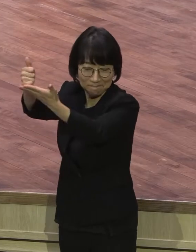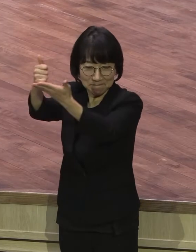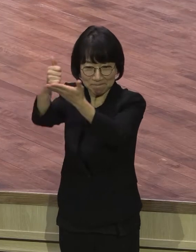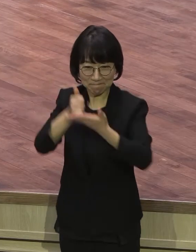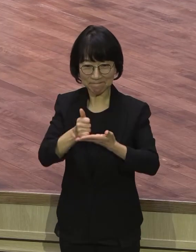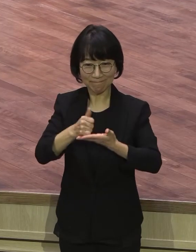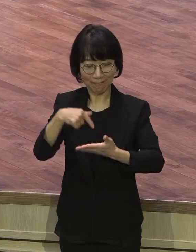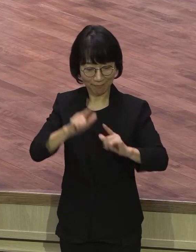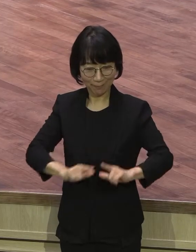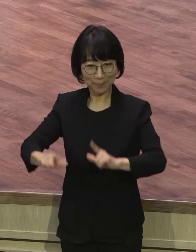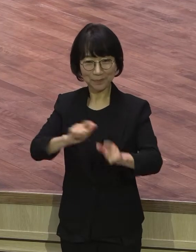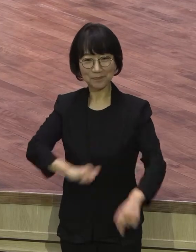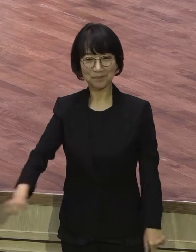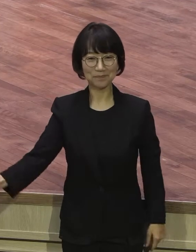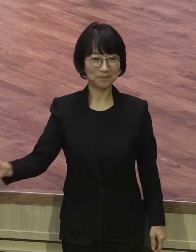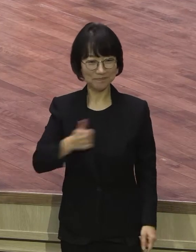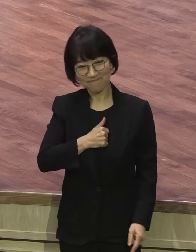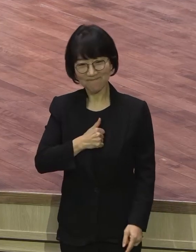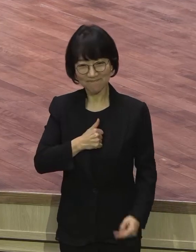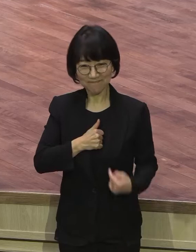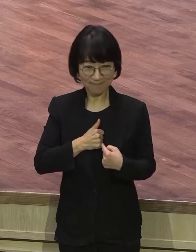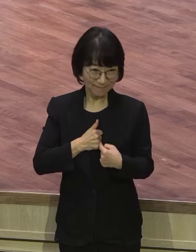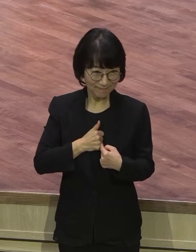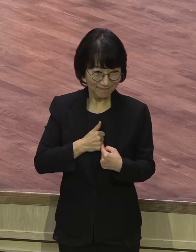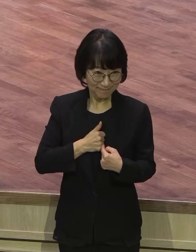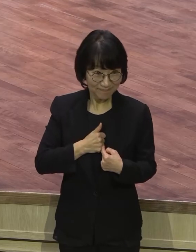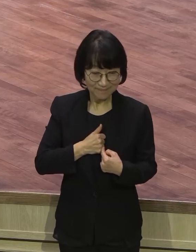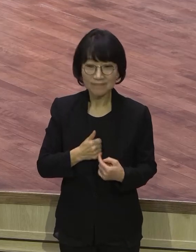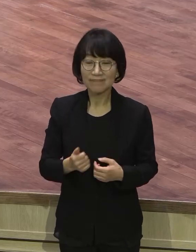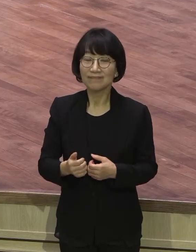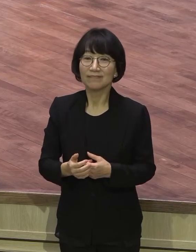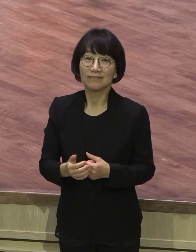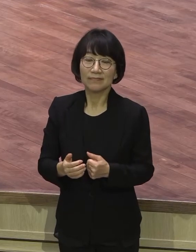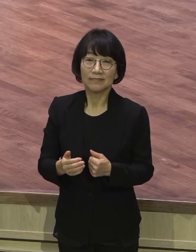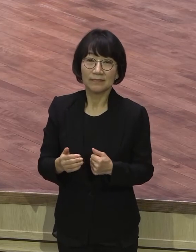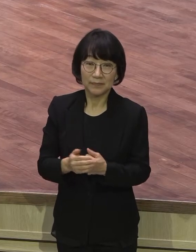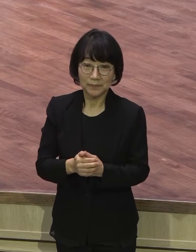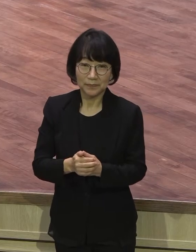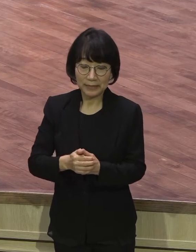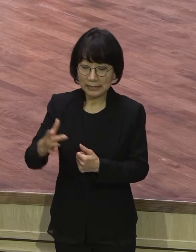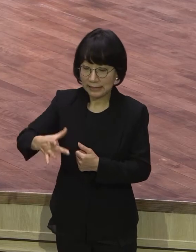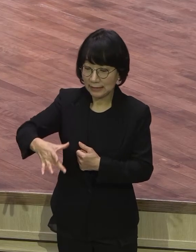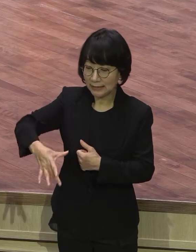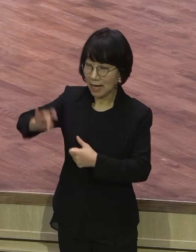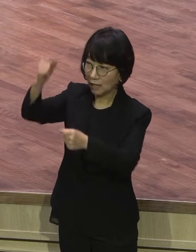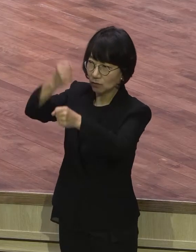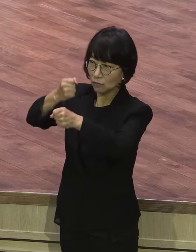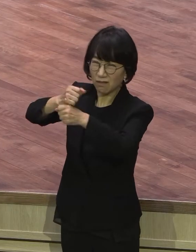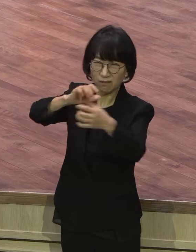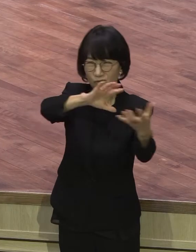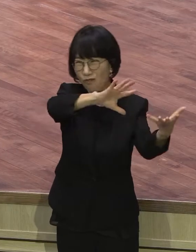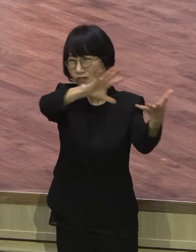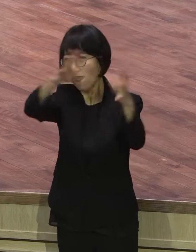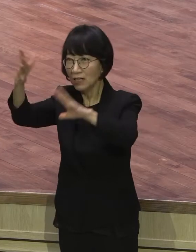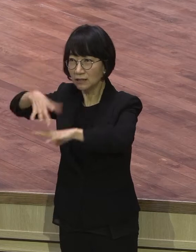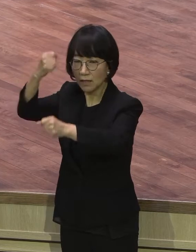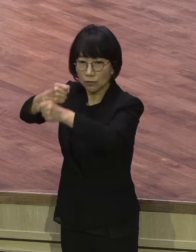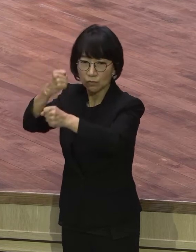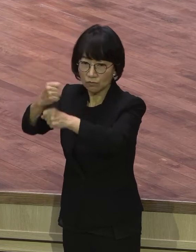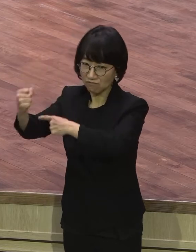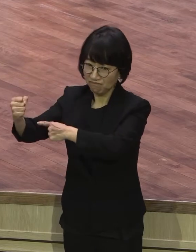모시고 살기 때문에 우리에게는 어떤 기회가 있습니까? 창조주 하나님이 가지신